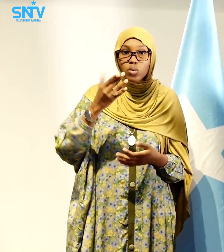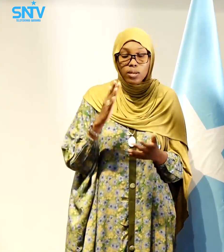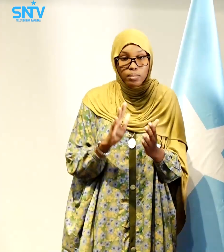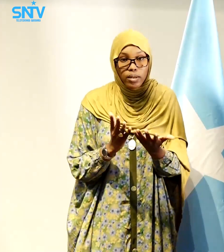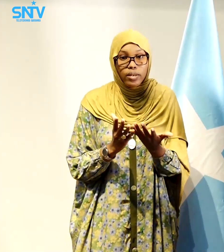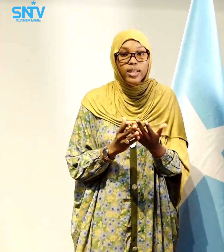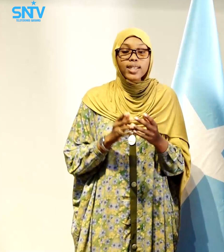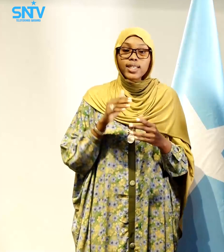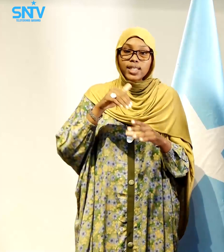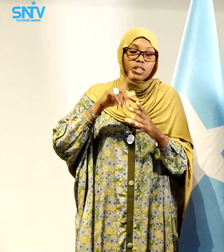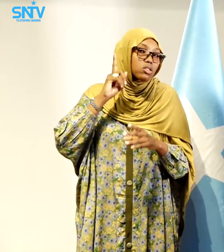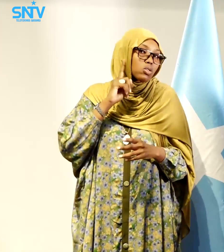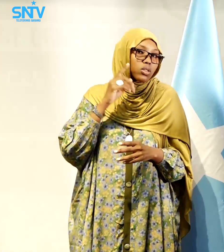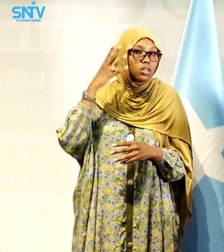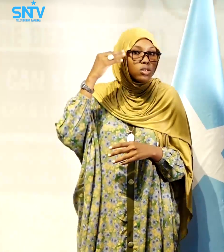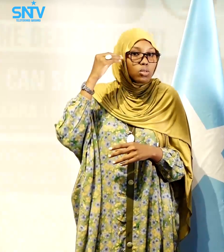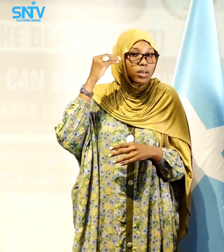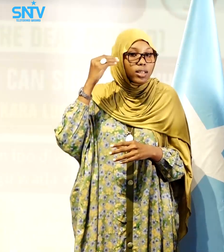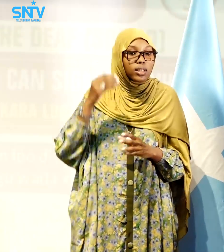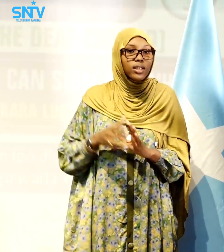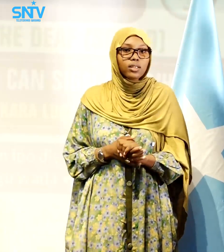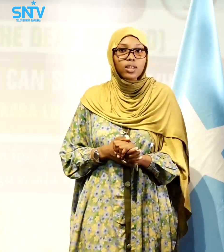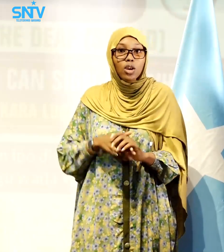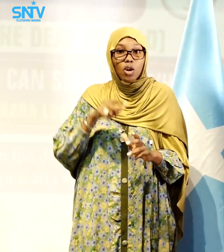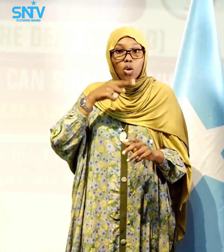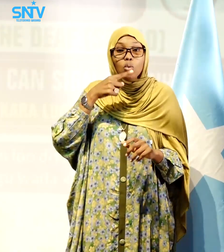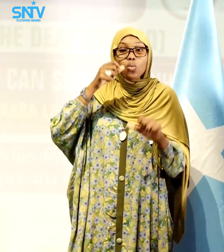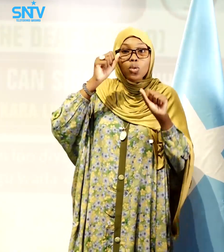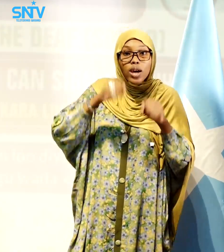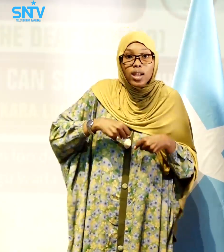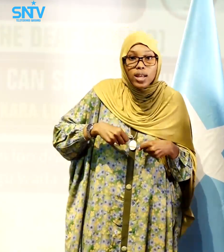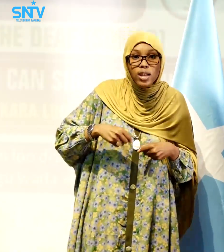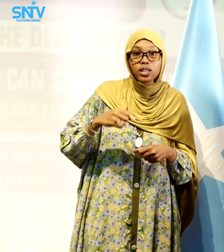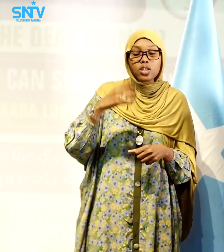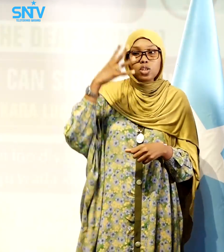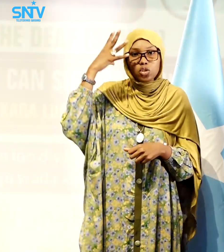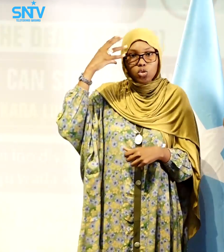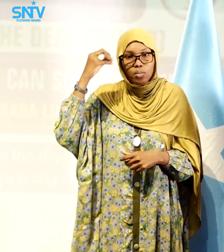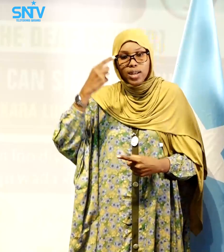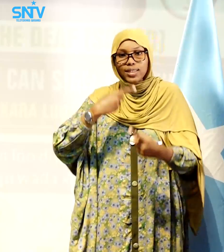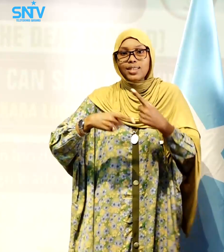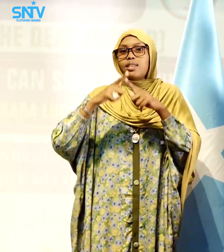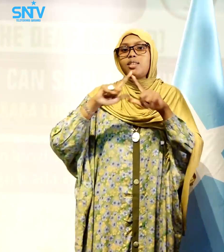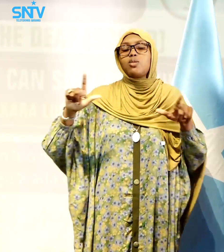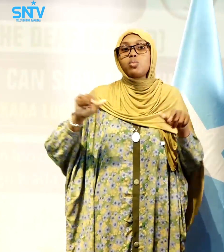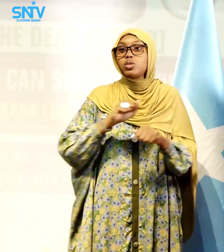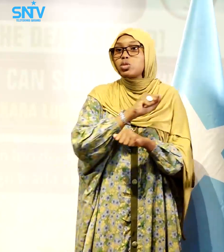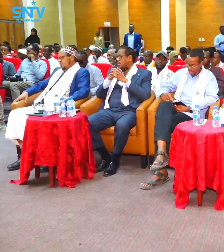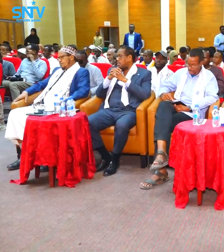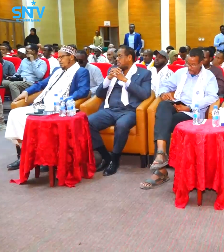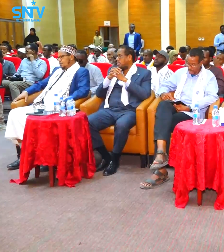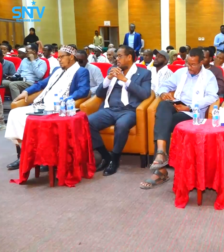يا شا سوماليت اي كو ود حدلي كران سومالي سان لغوت انو كو حدلي